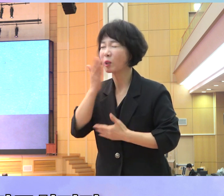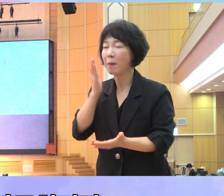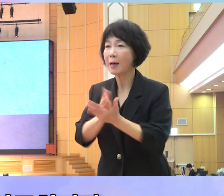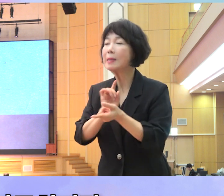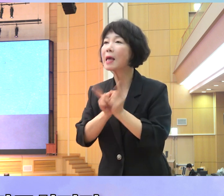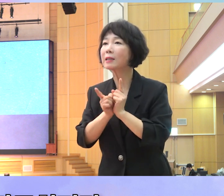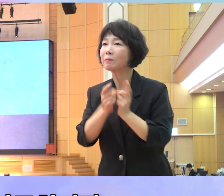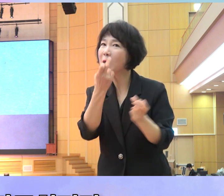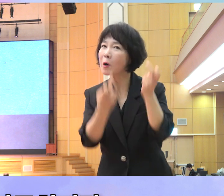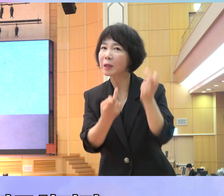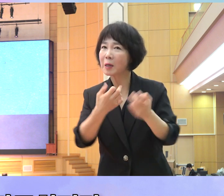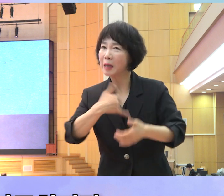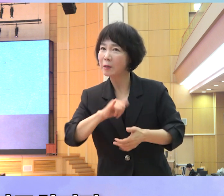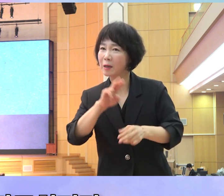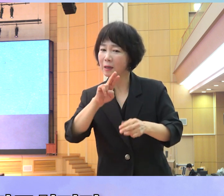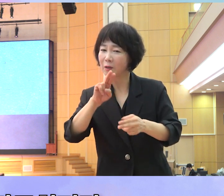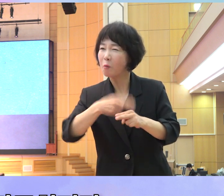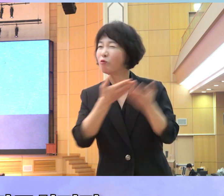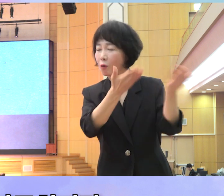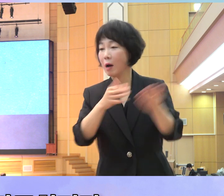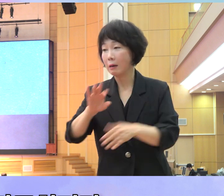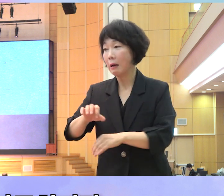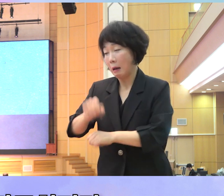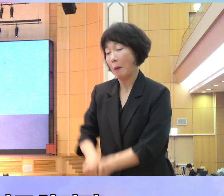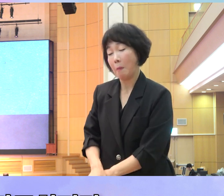돌아가셨으니까 하는 말이에요. 돌아가셨으니까.